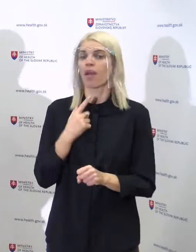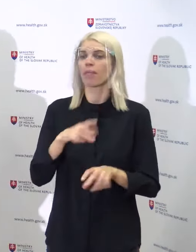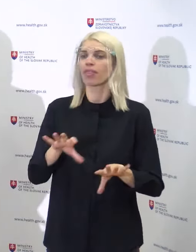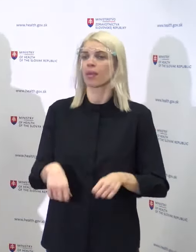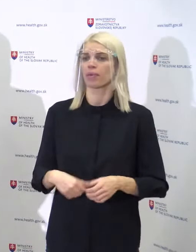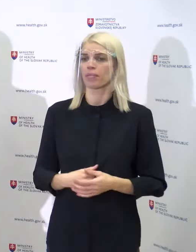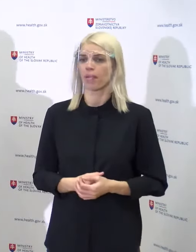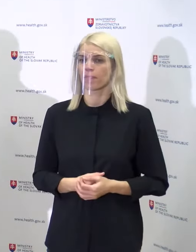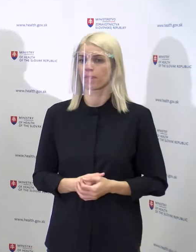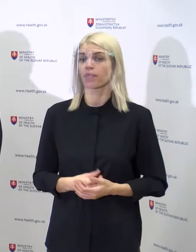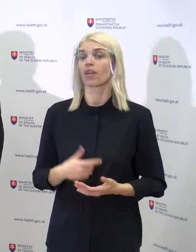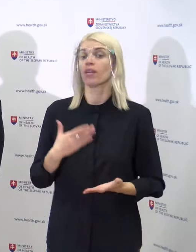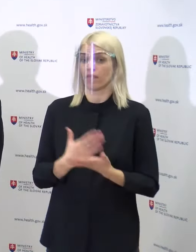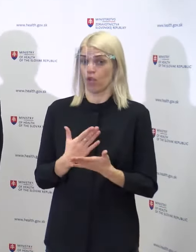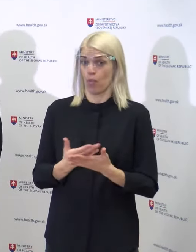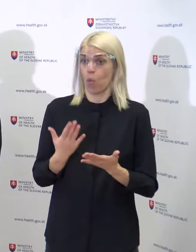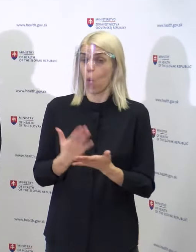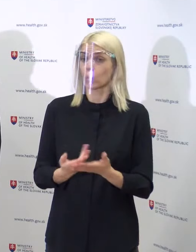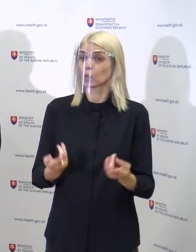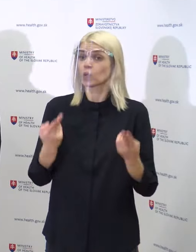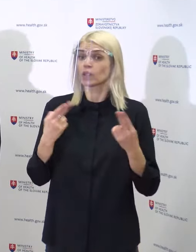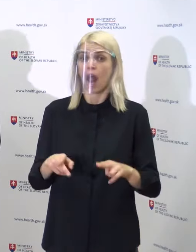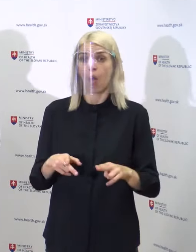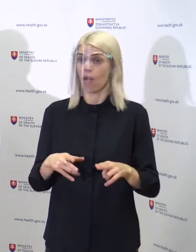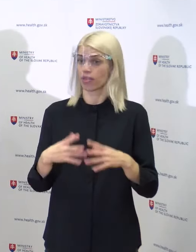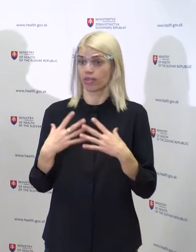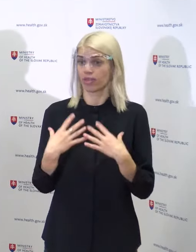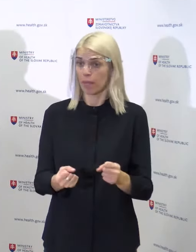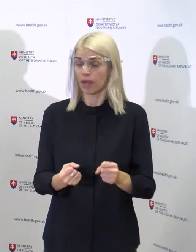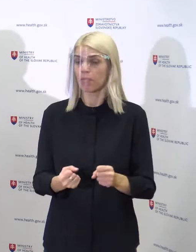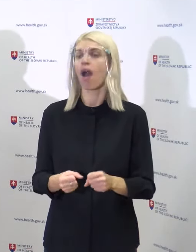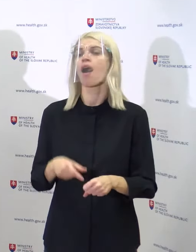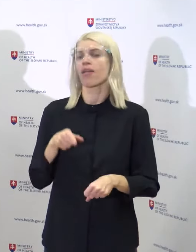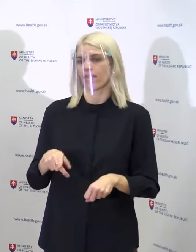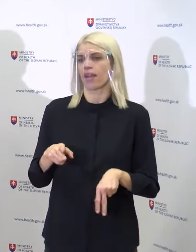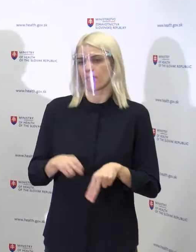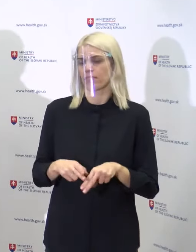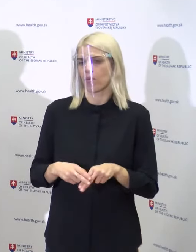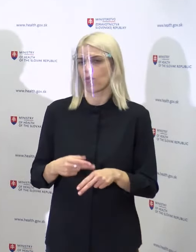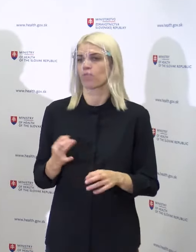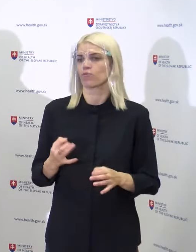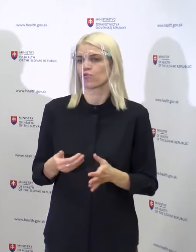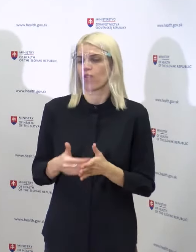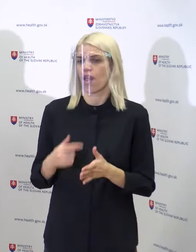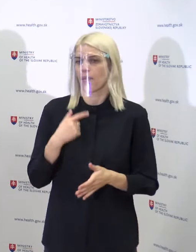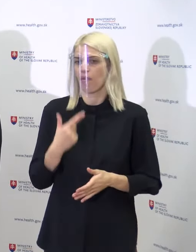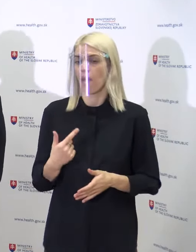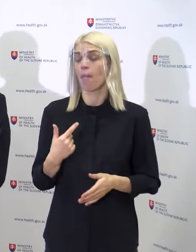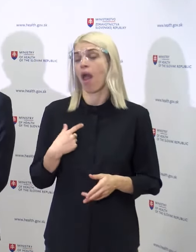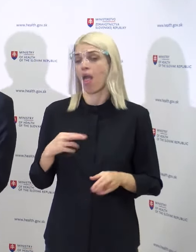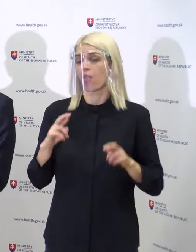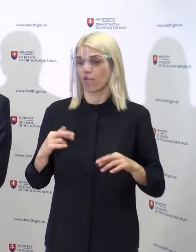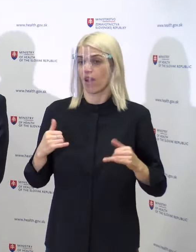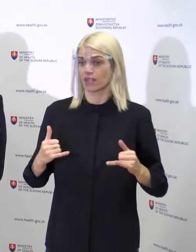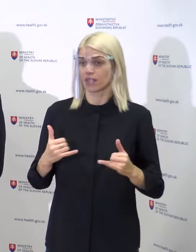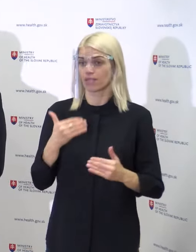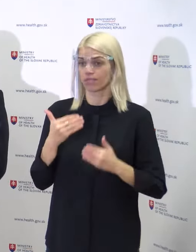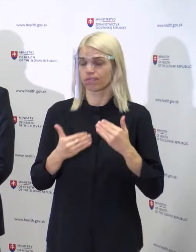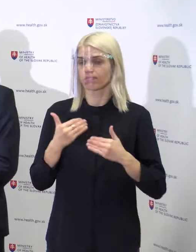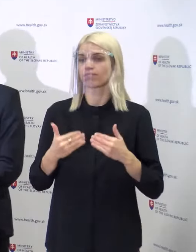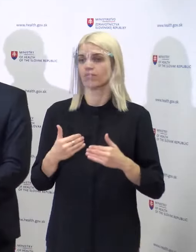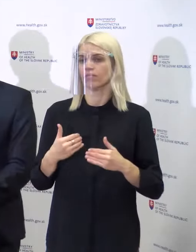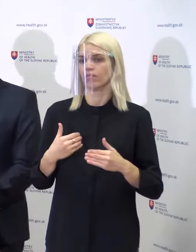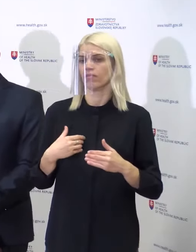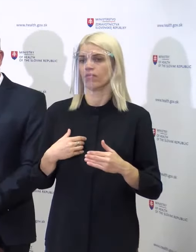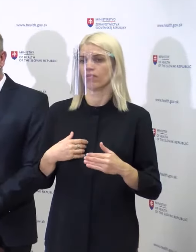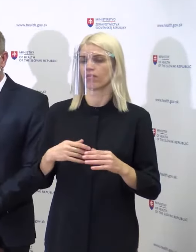Tak na to budem reagovať vtedy, keď sa to stane. To znamená, najprv nás čaká dnes koaličná rada, potom vláda. Ja verím tomu, že už dnes nájdeme konsenzus. Vy ste to